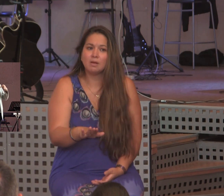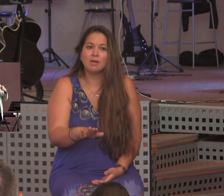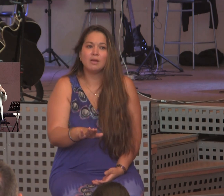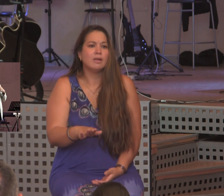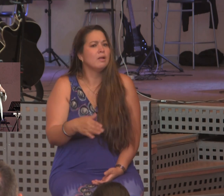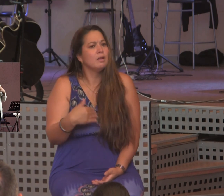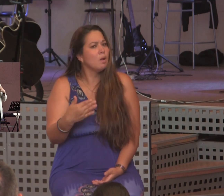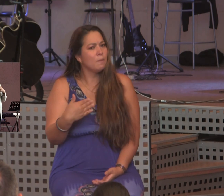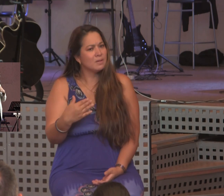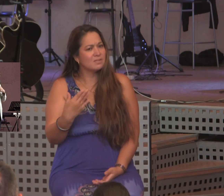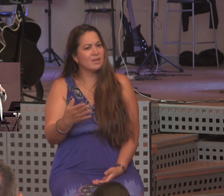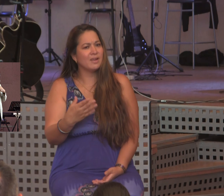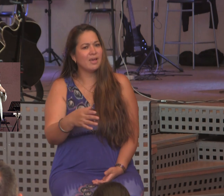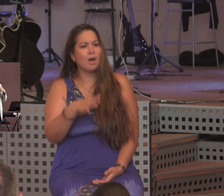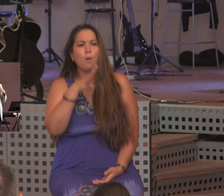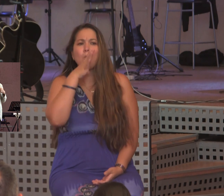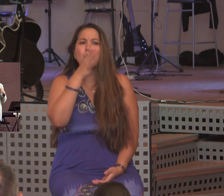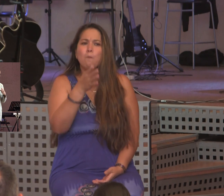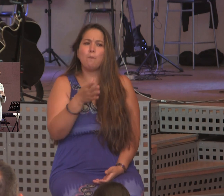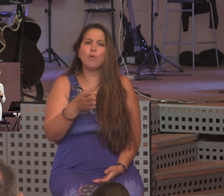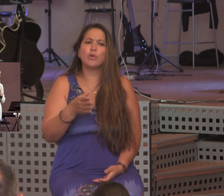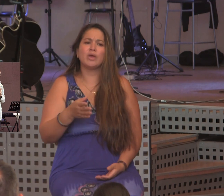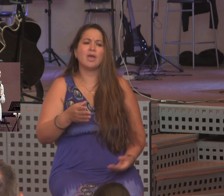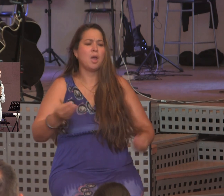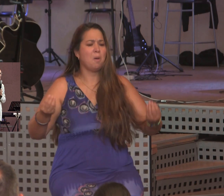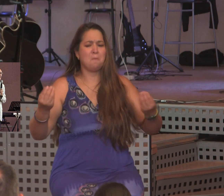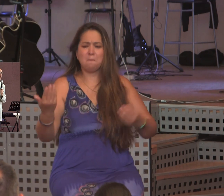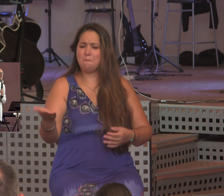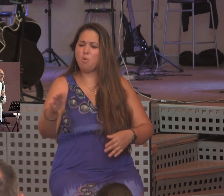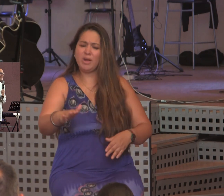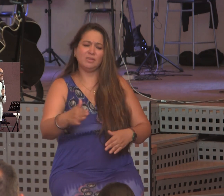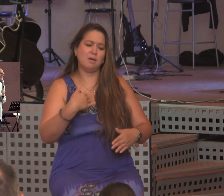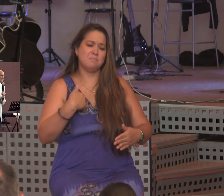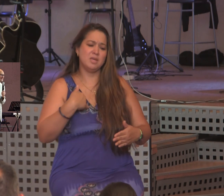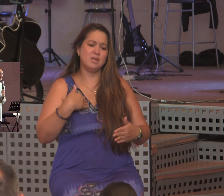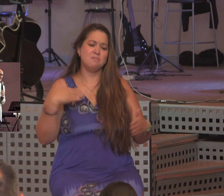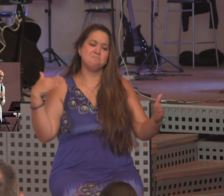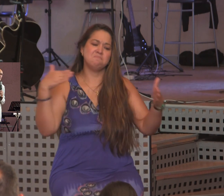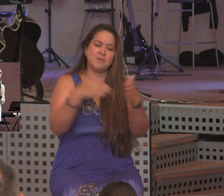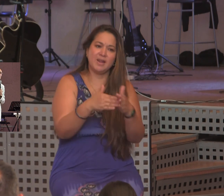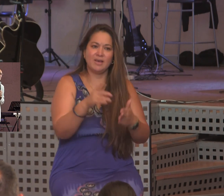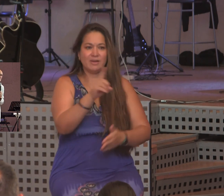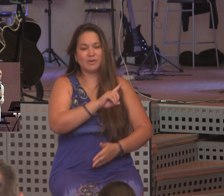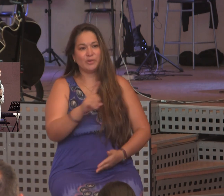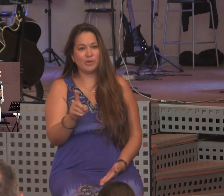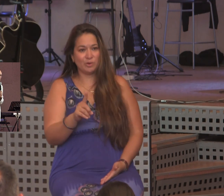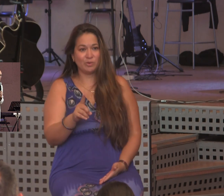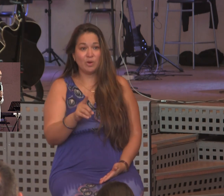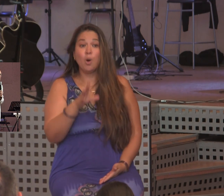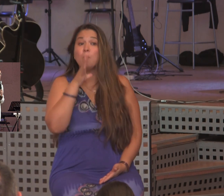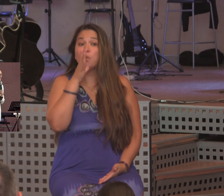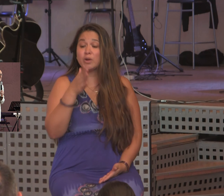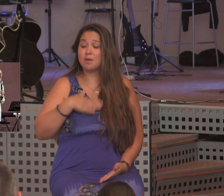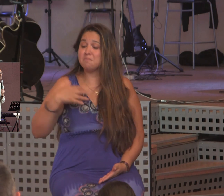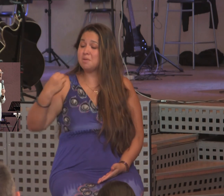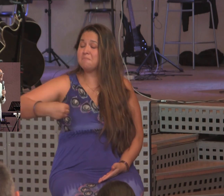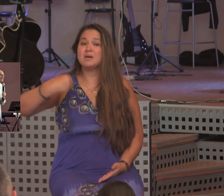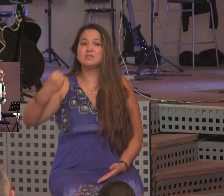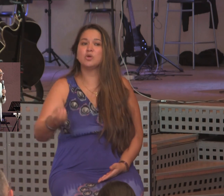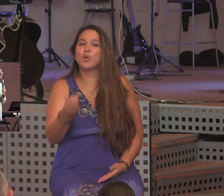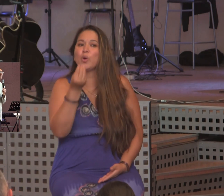Aunque acaben conmigo, la muerte no puede retenerme. Porque la comida que me ha estado dando mi pastor